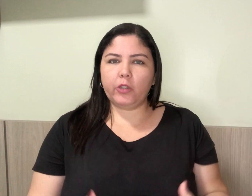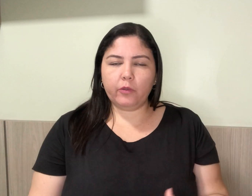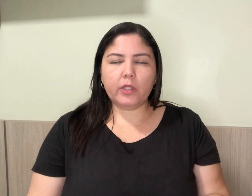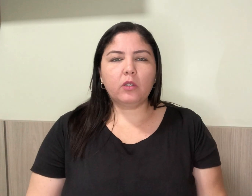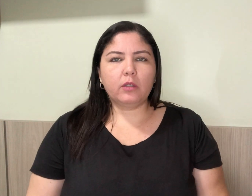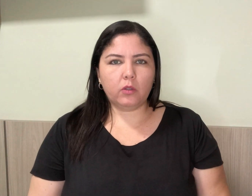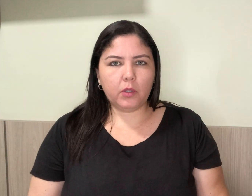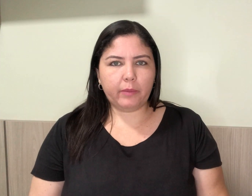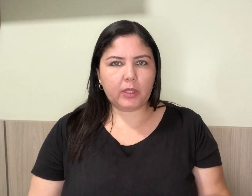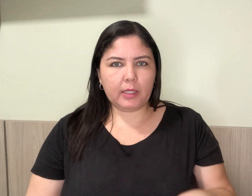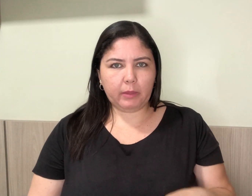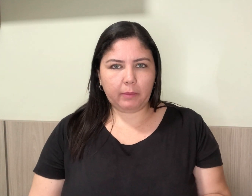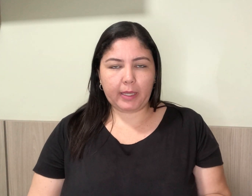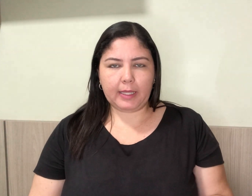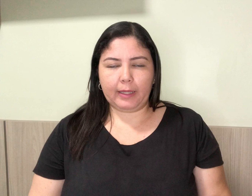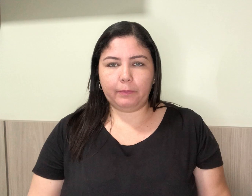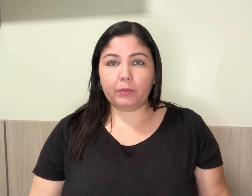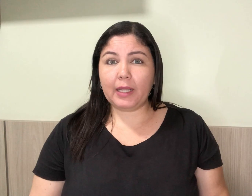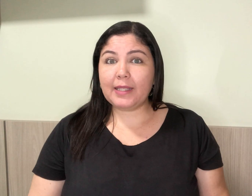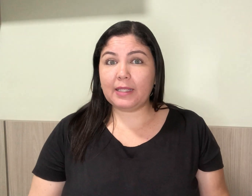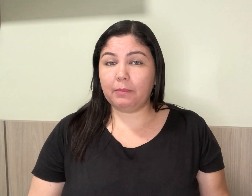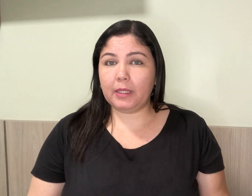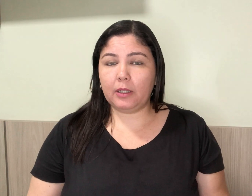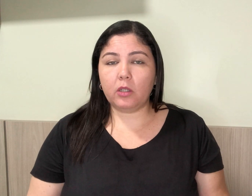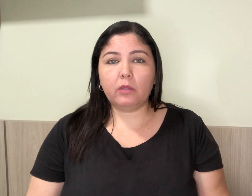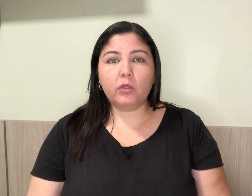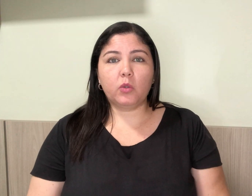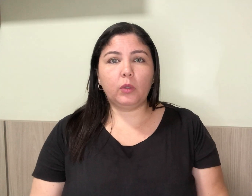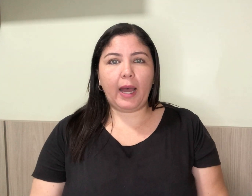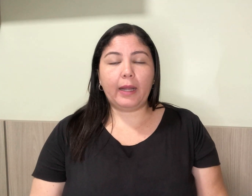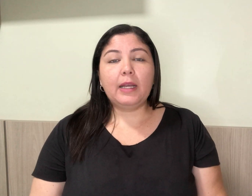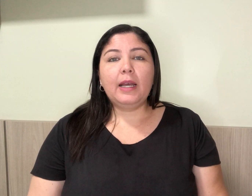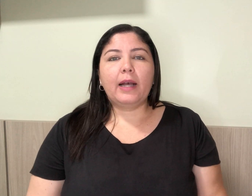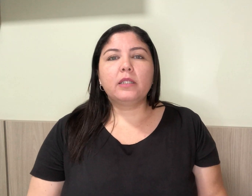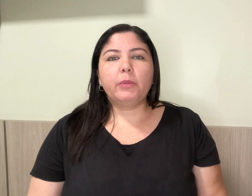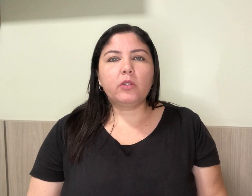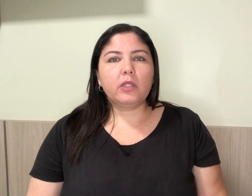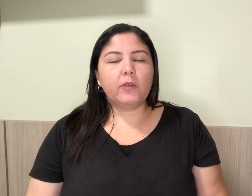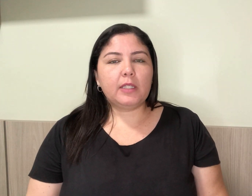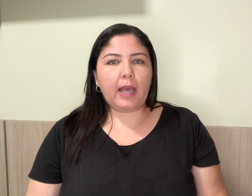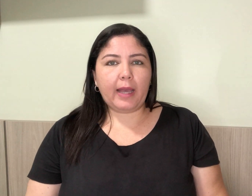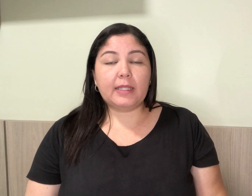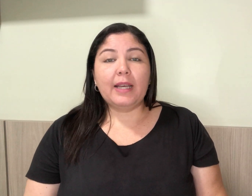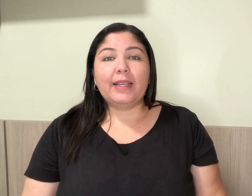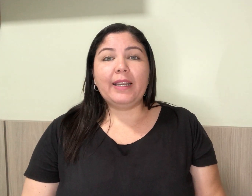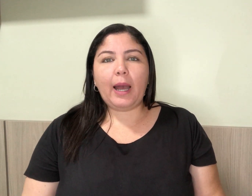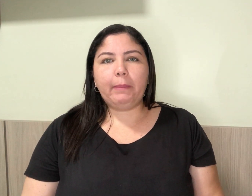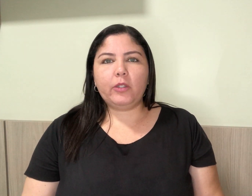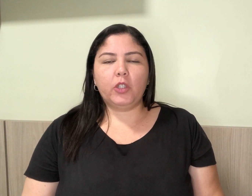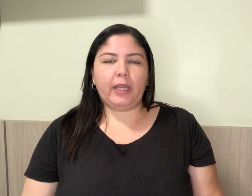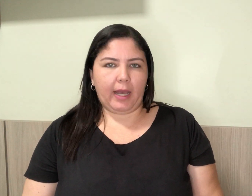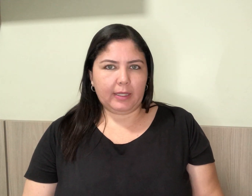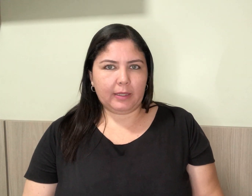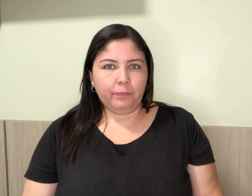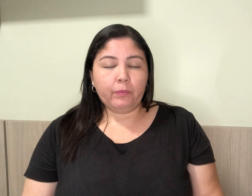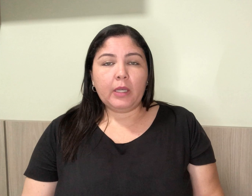afetivas que nós estudamos na semana passada. Nessa semana, nós vamos estudar as expressões faciais gramaticais, que